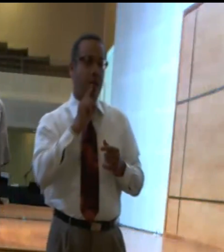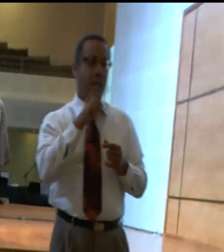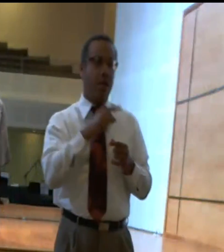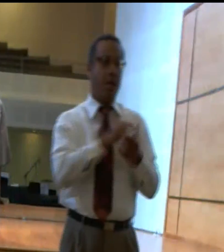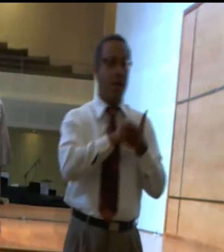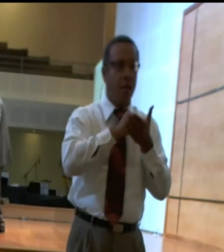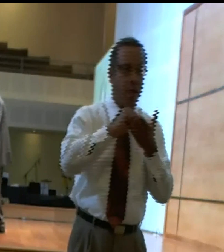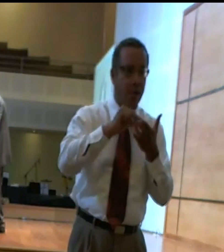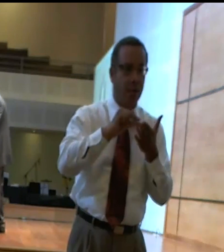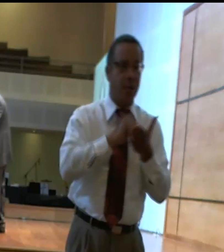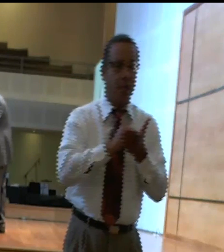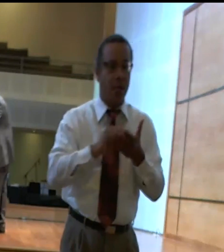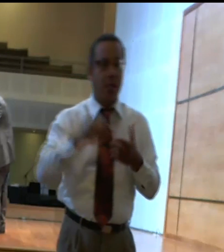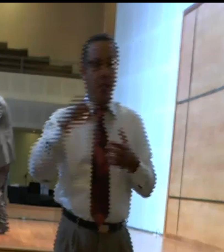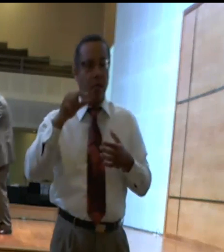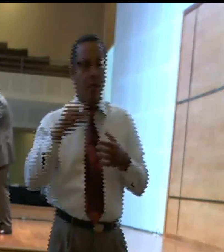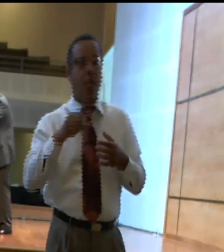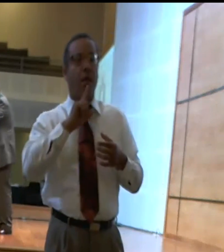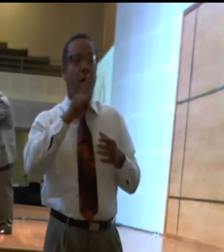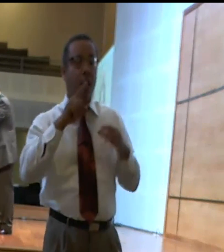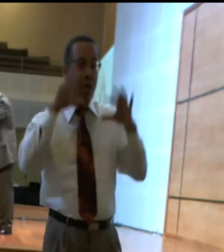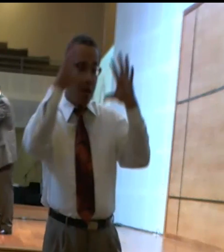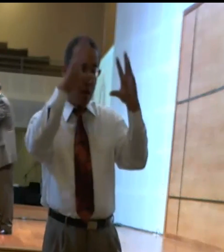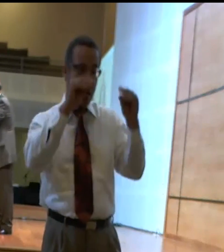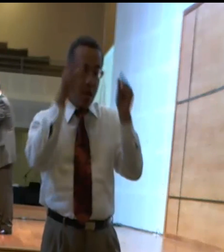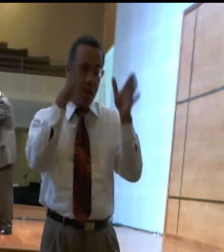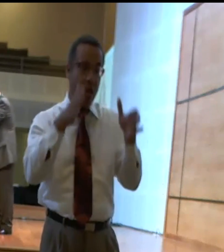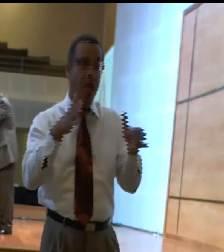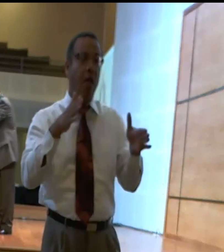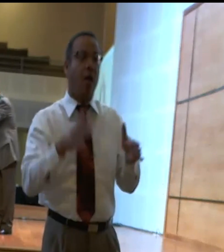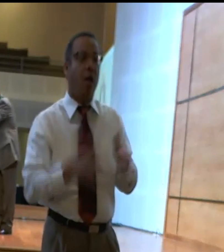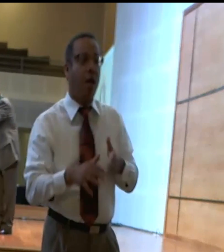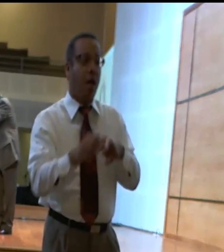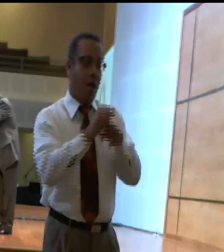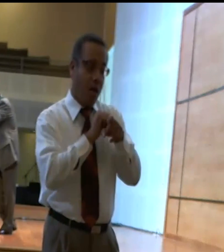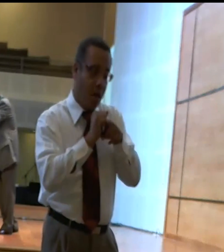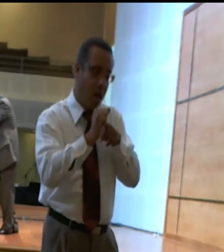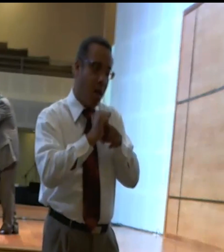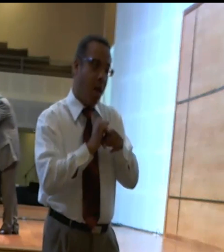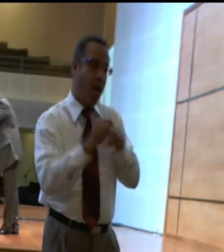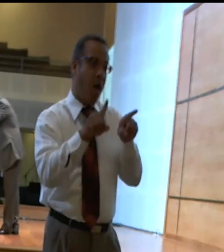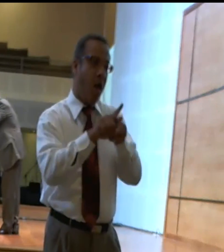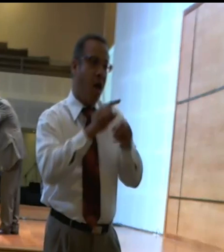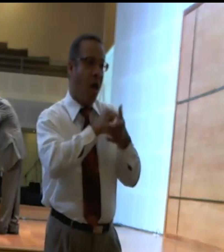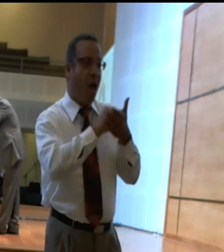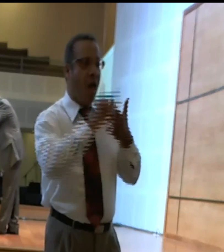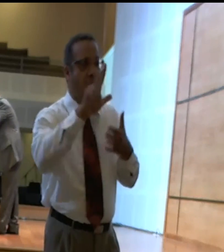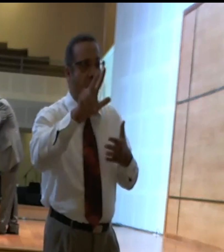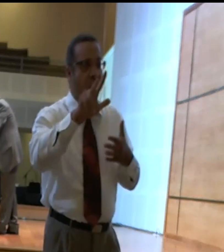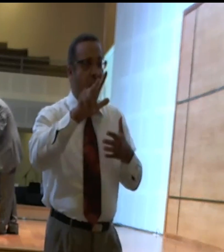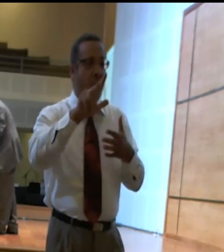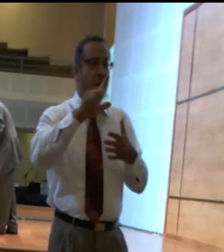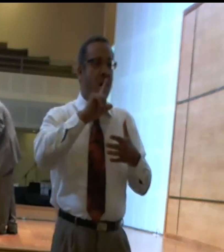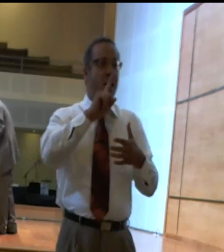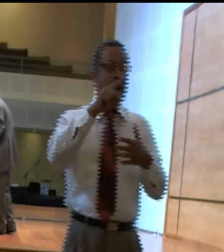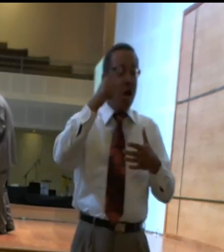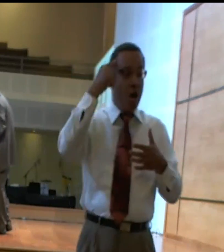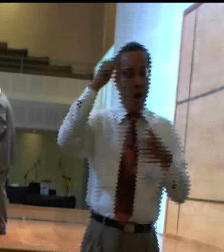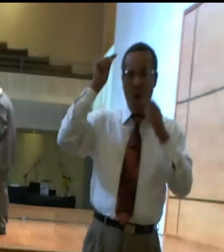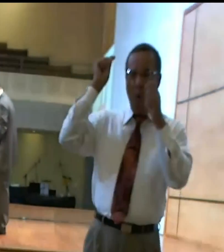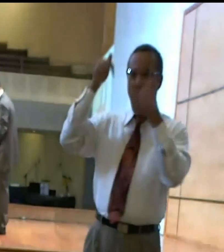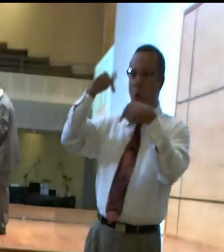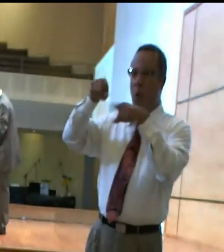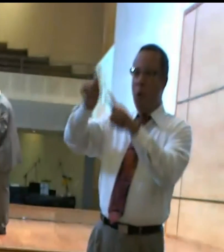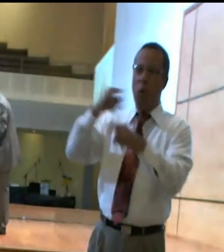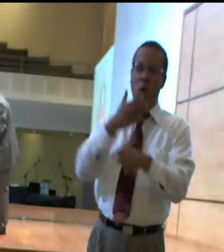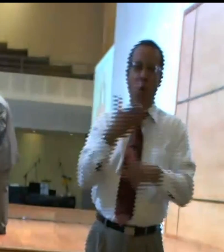teológica. Pero Salomón nos enseña también una razón práctica. Versículo 3 otra vez: no te apresures a irte de su presencia,